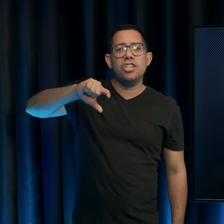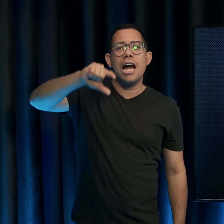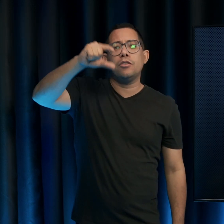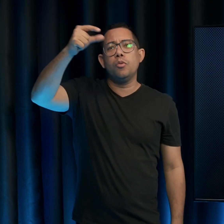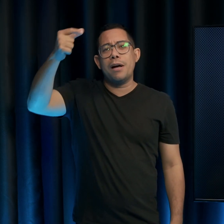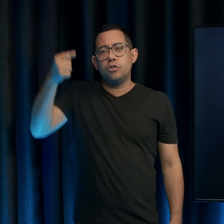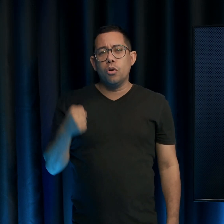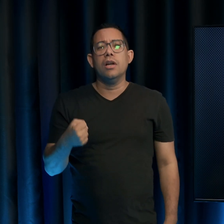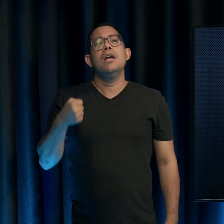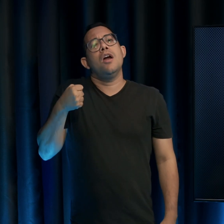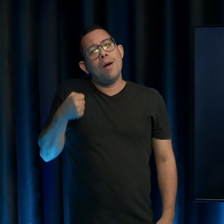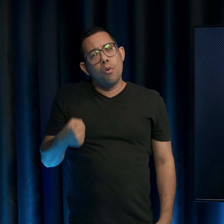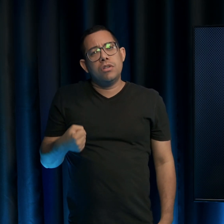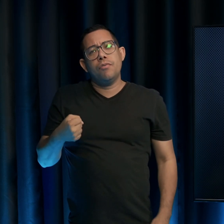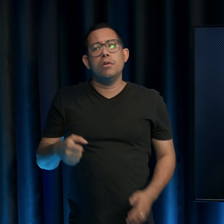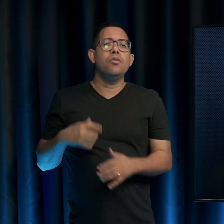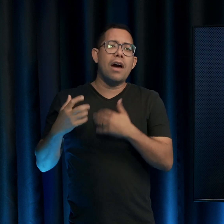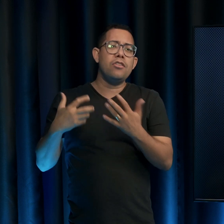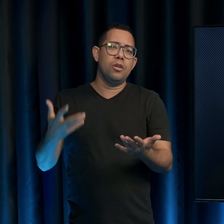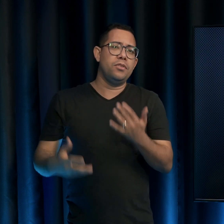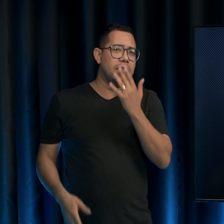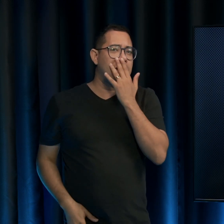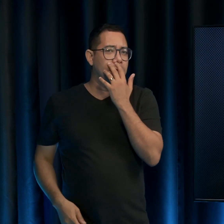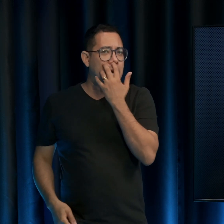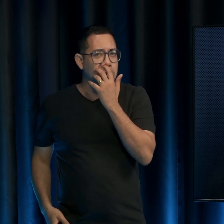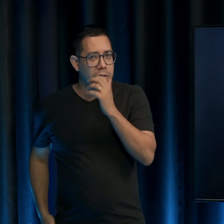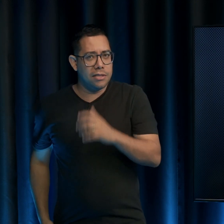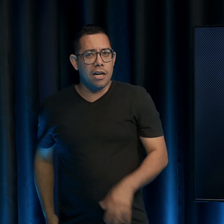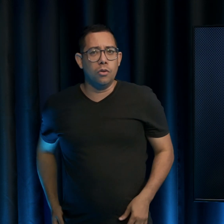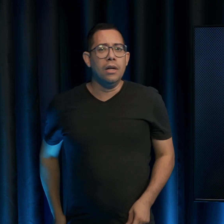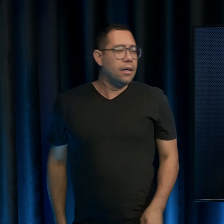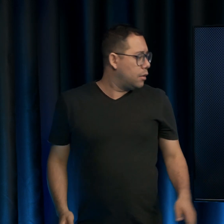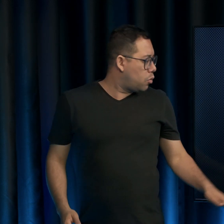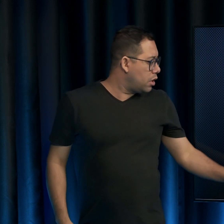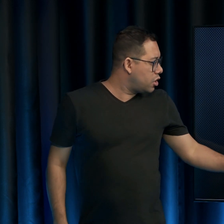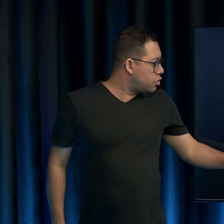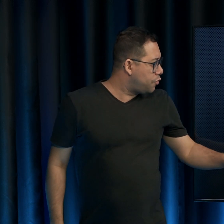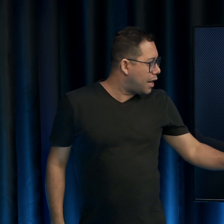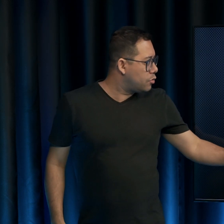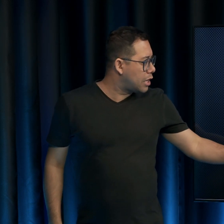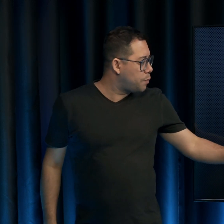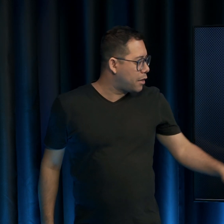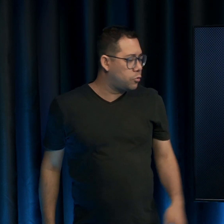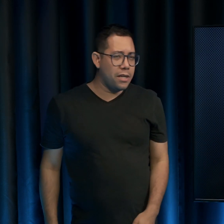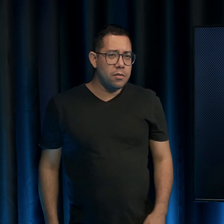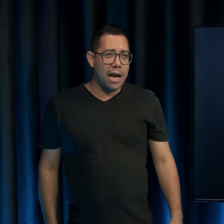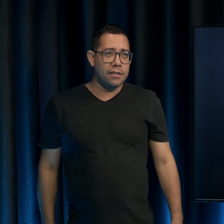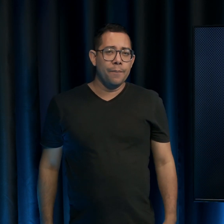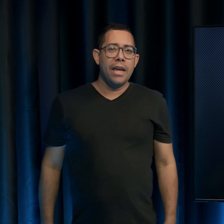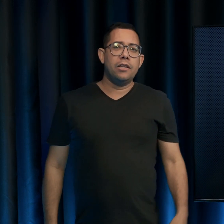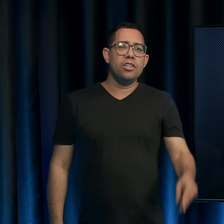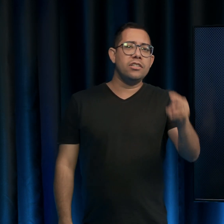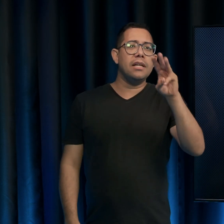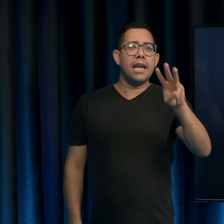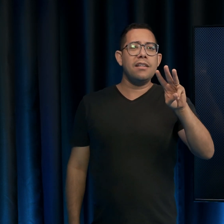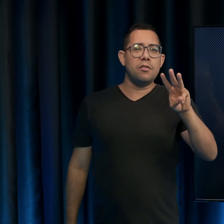cajado do pastor, é uma outra forma. São vários tipos de classificadores, certo? Quando a gente fala dos aspectos principais. Então, a gente tem 3